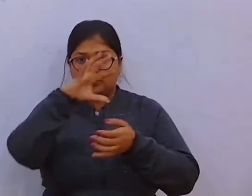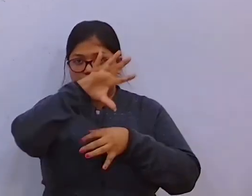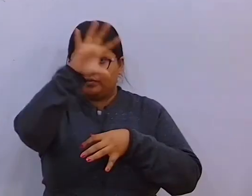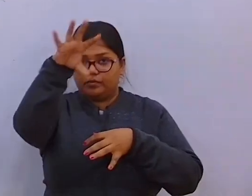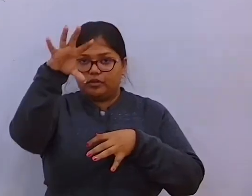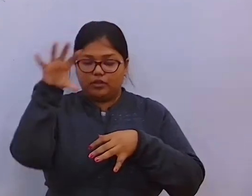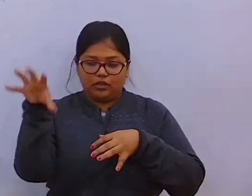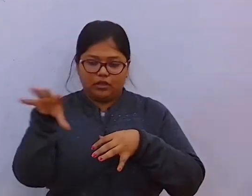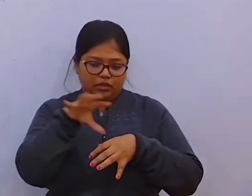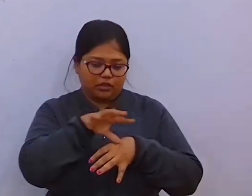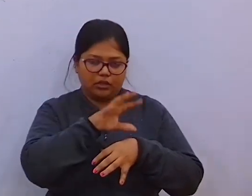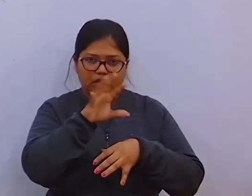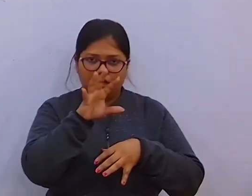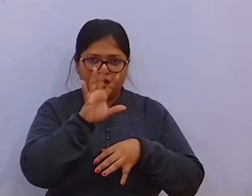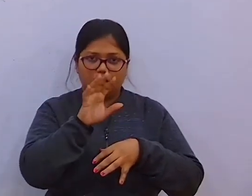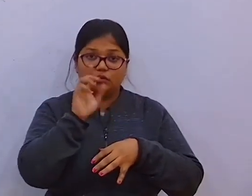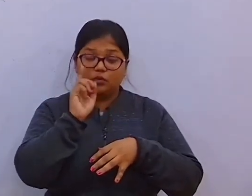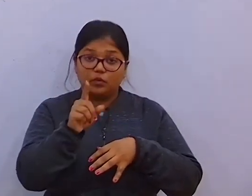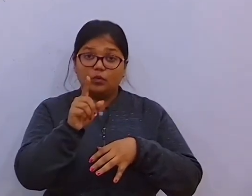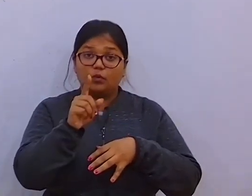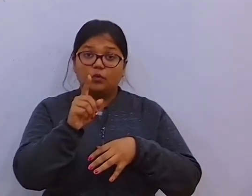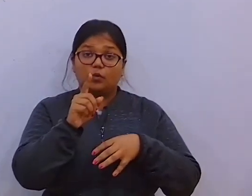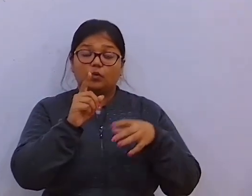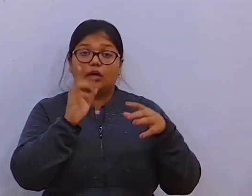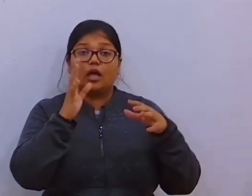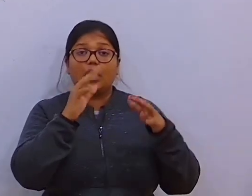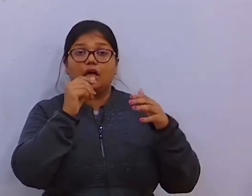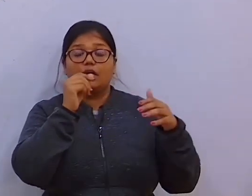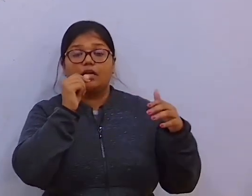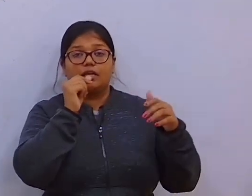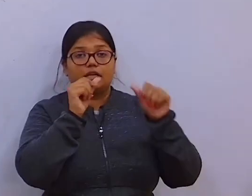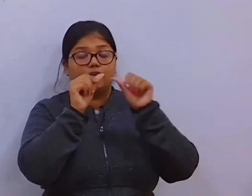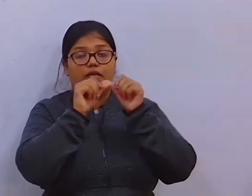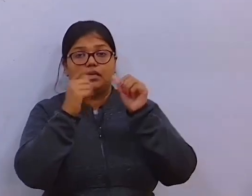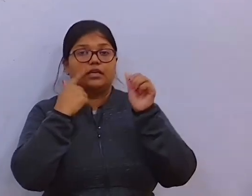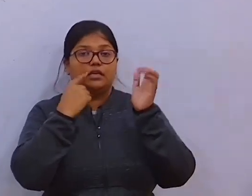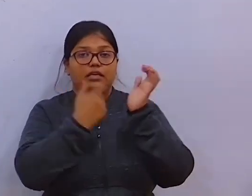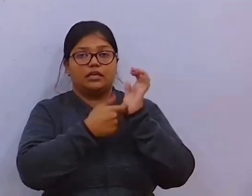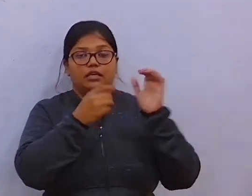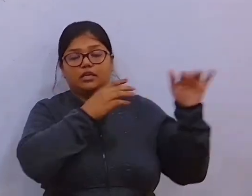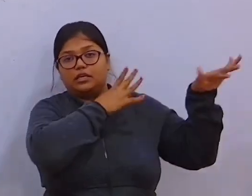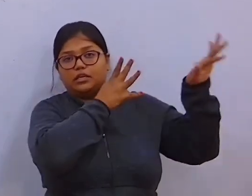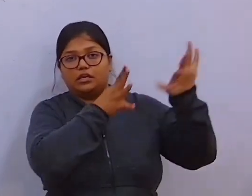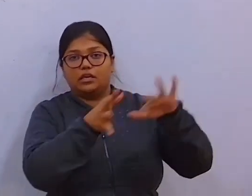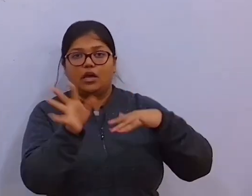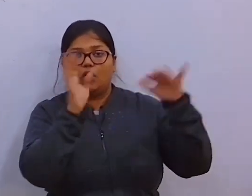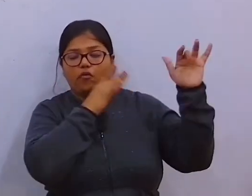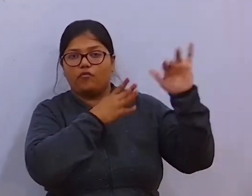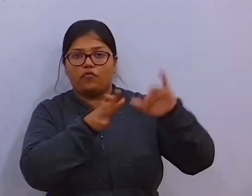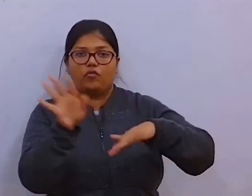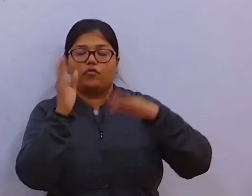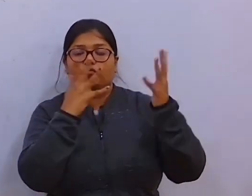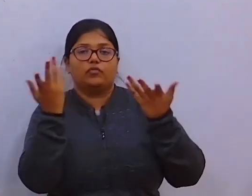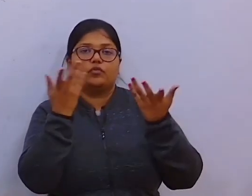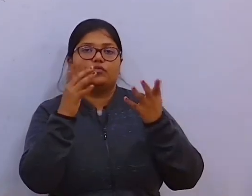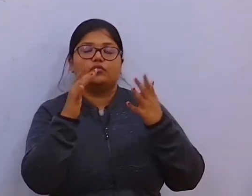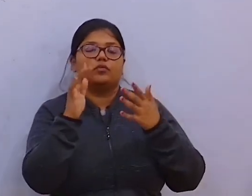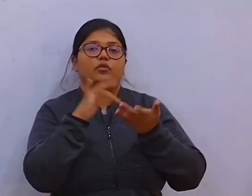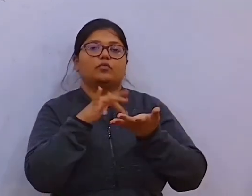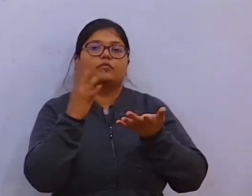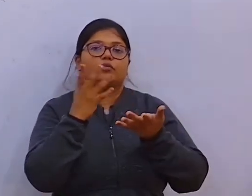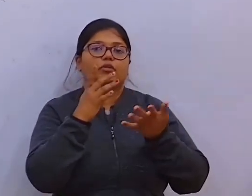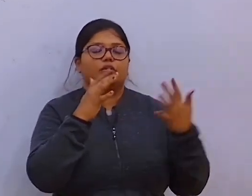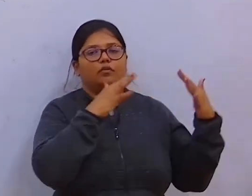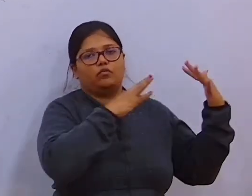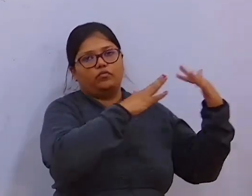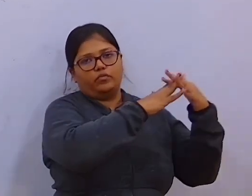सर है ना, तो लेफ्ट और मतलब लेफ्ट हैंड और सर के तरफ से जो पवन आएगी और किधर जा रही है वो